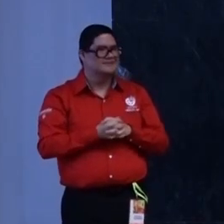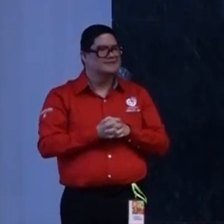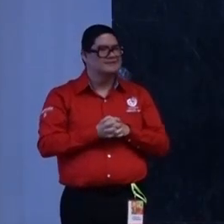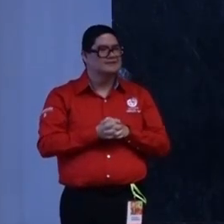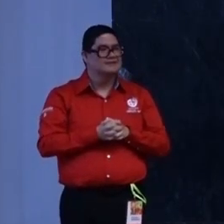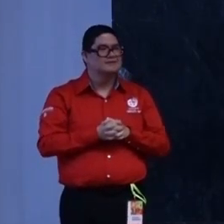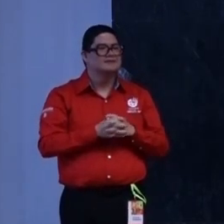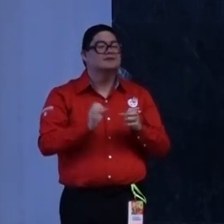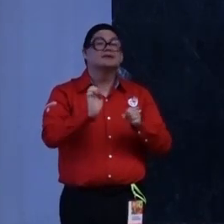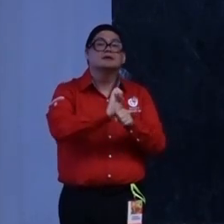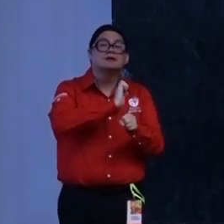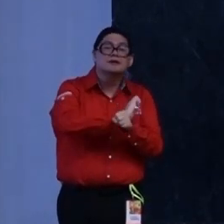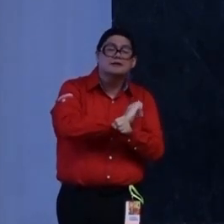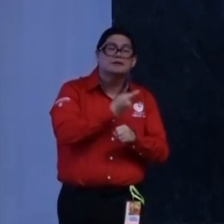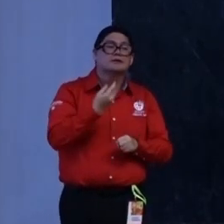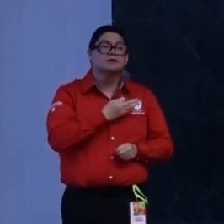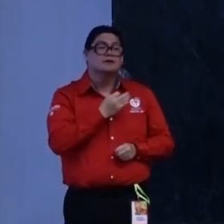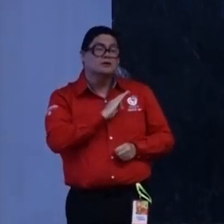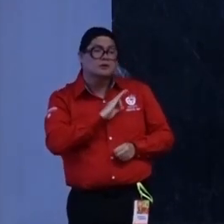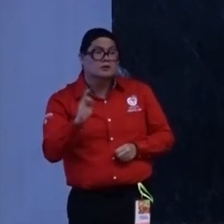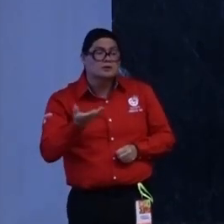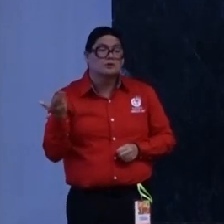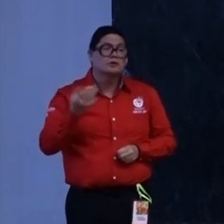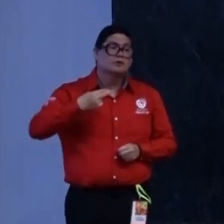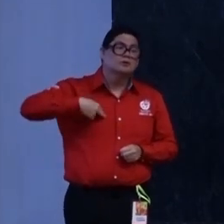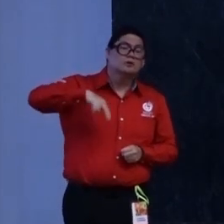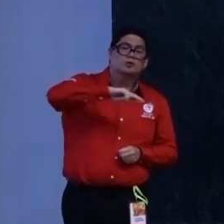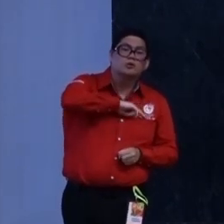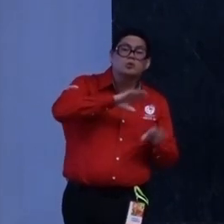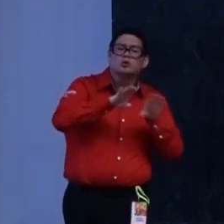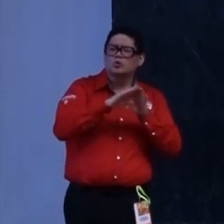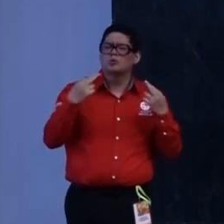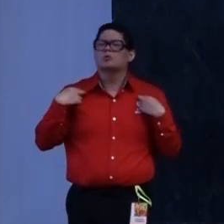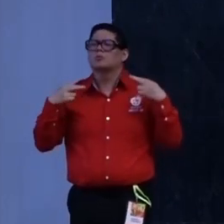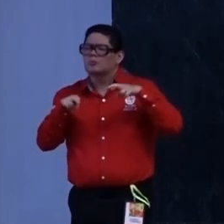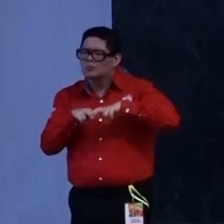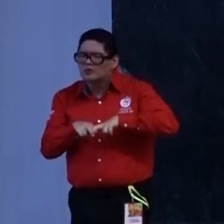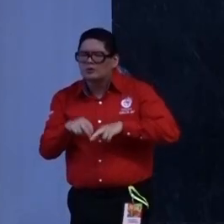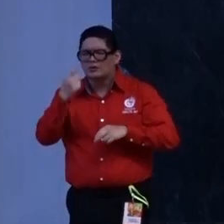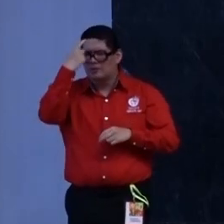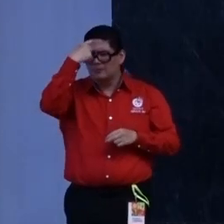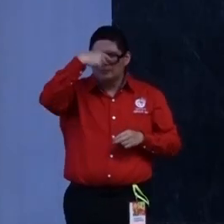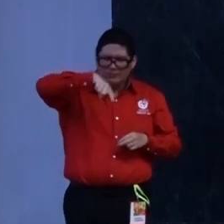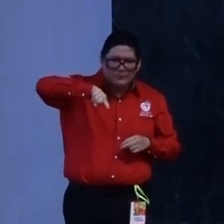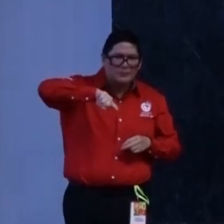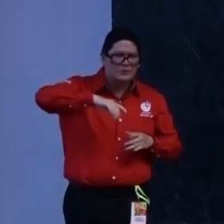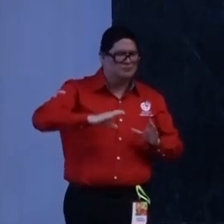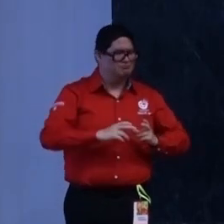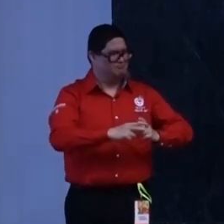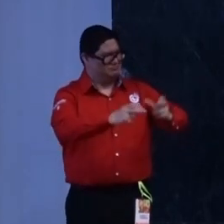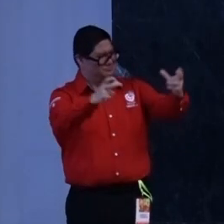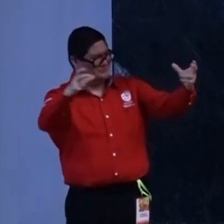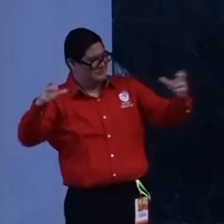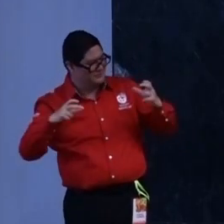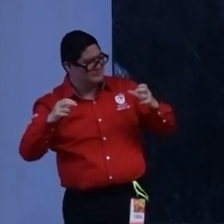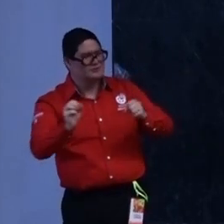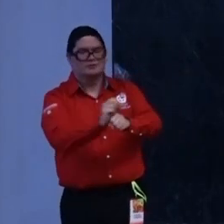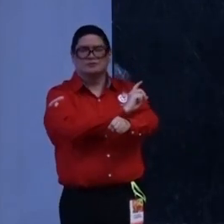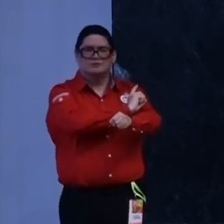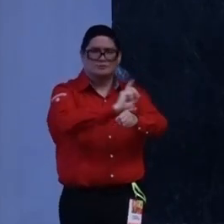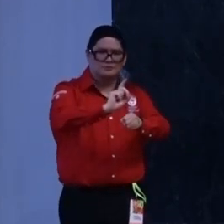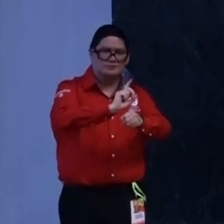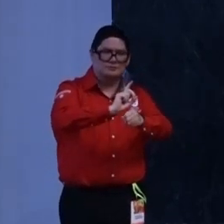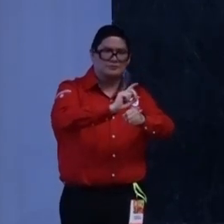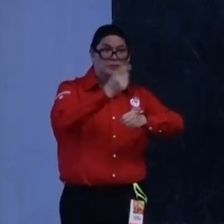Y entonces, ¿qué podemos hacer nosotros como educadores para ampliar estas